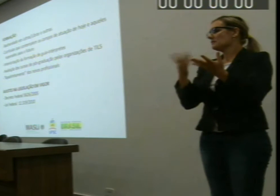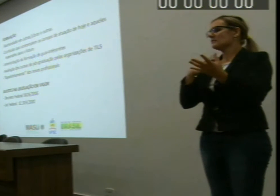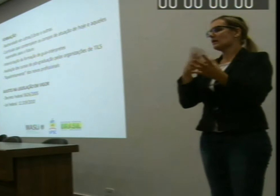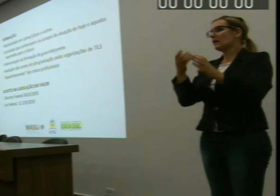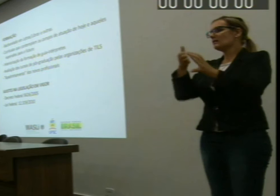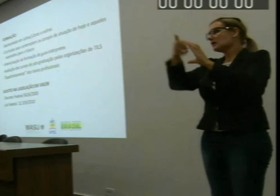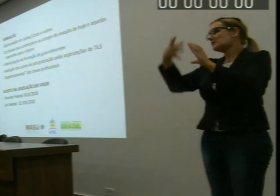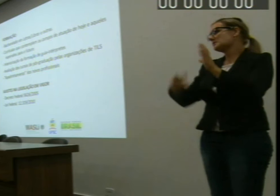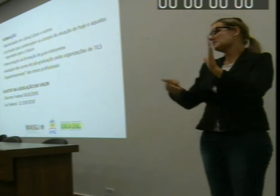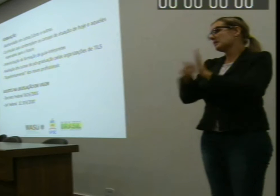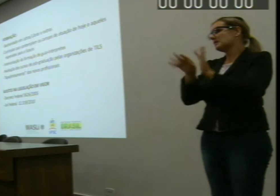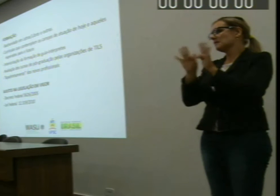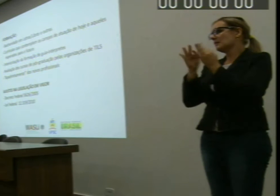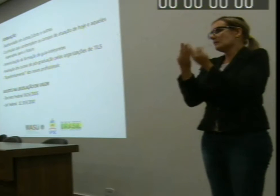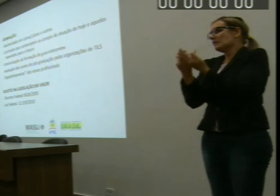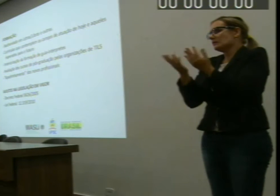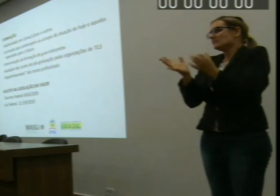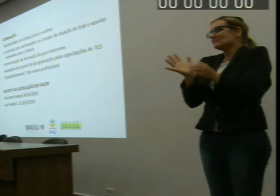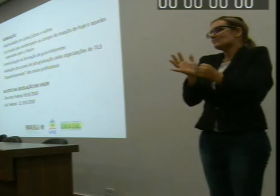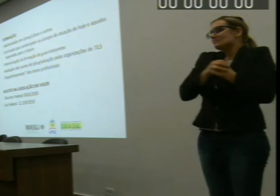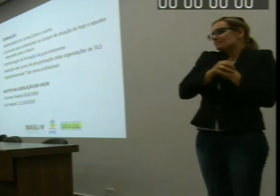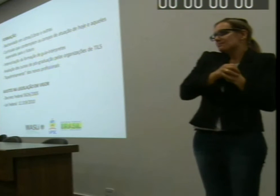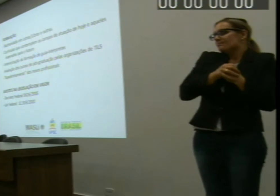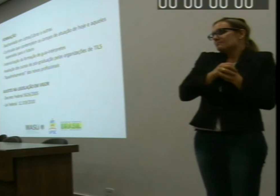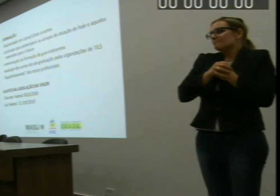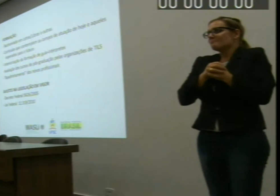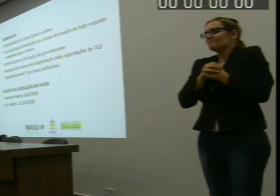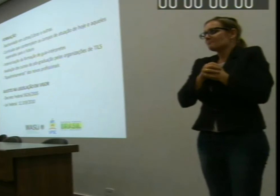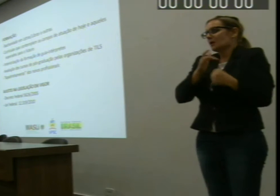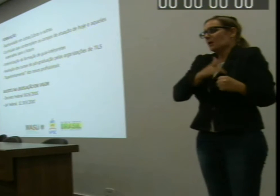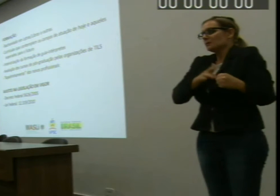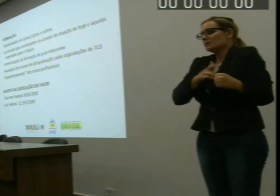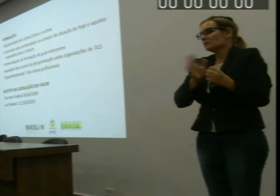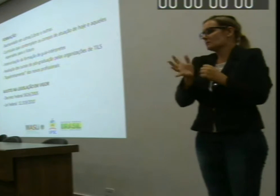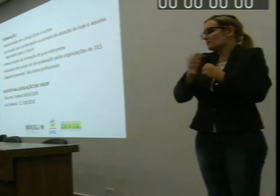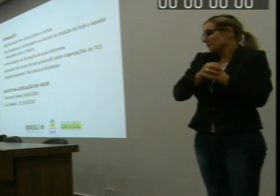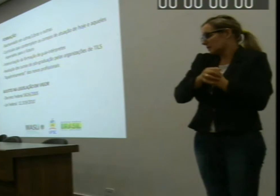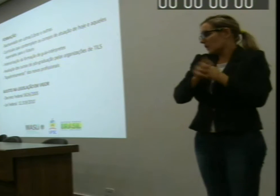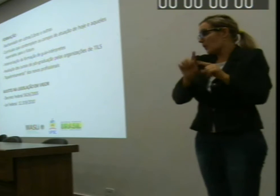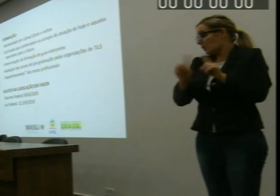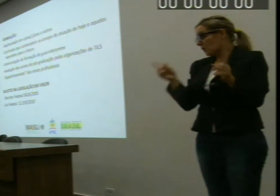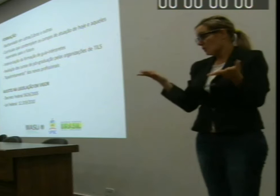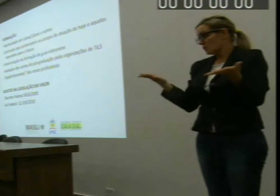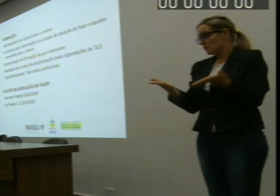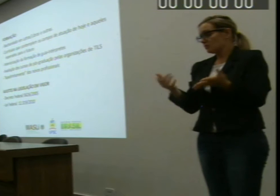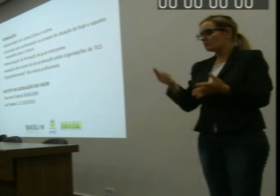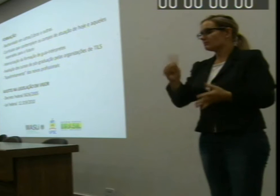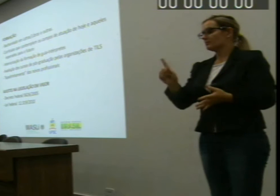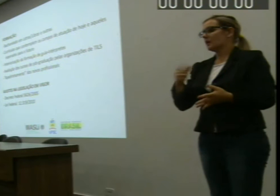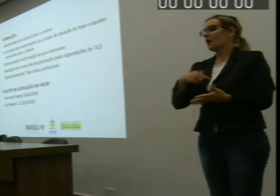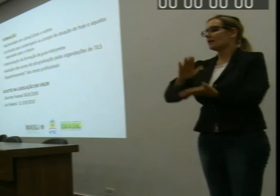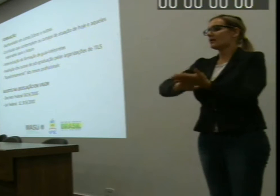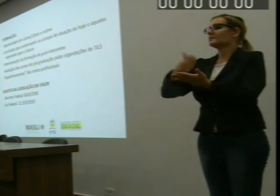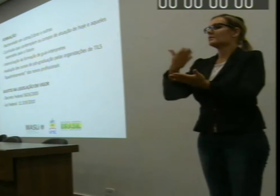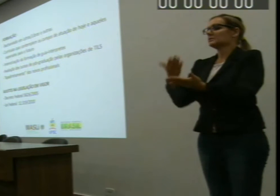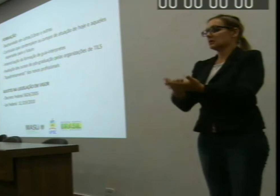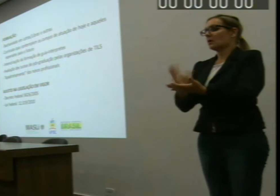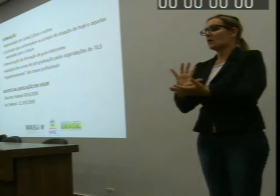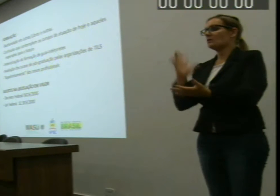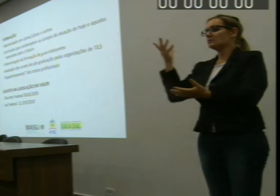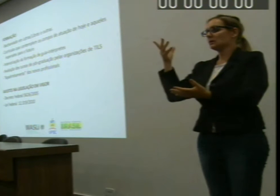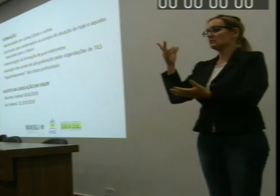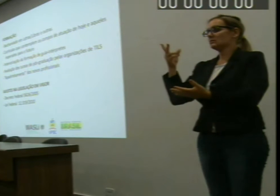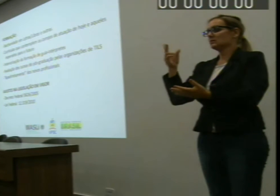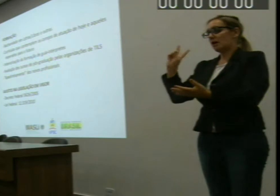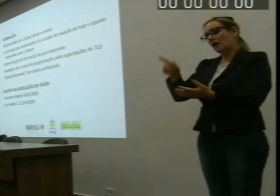tempo as famílias sempre escondiam super protegiam ocultavam elas hoje não hoje a guia interpretação é no Mato Grosso do Sul um